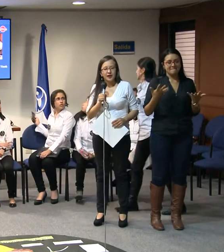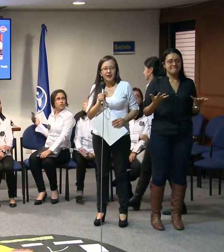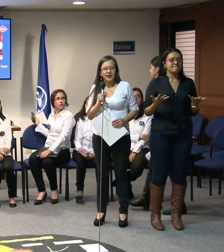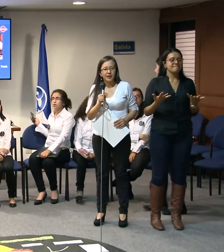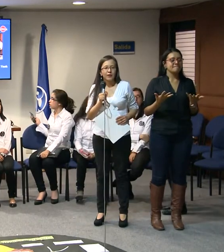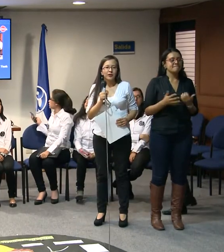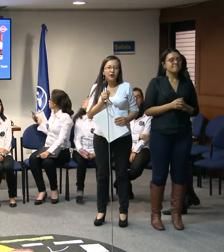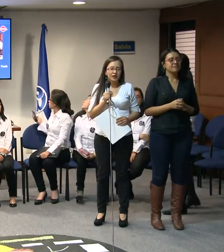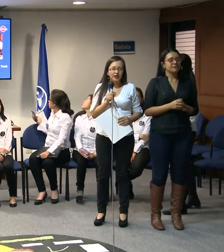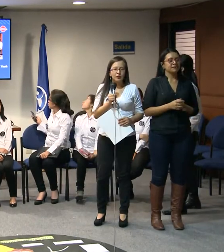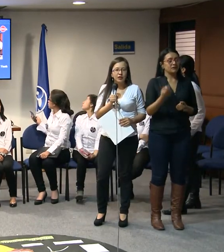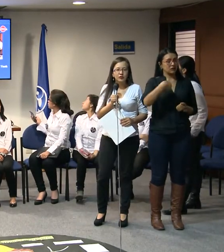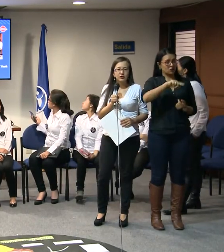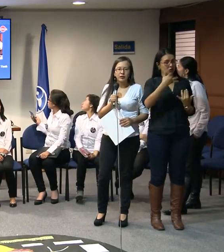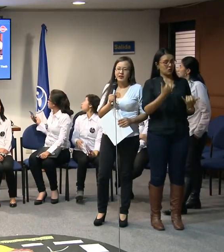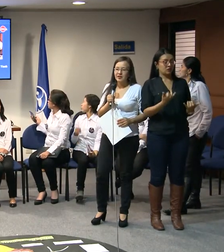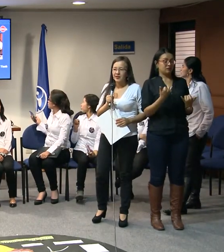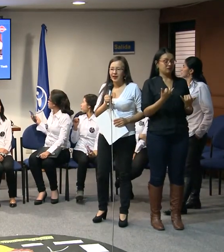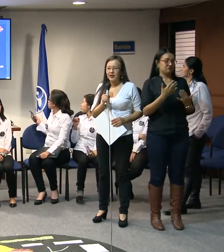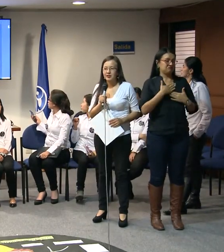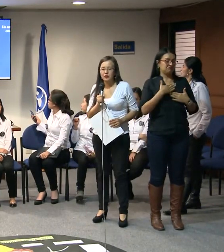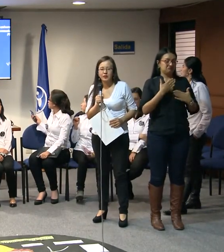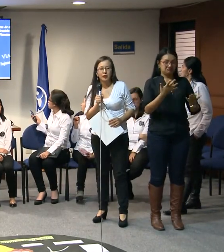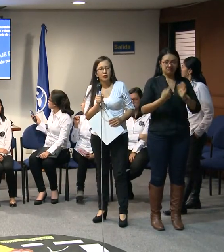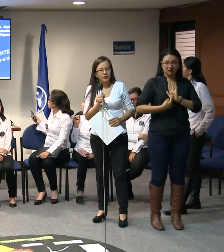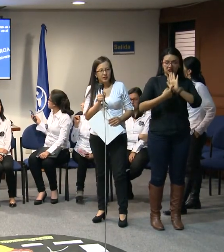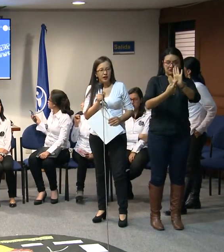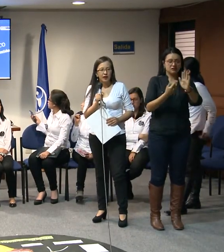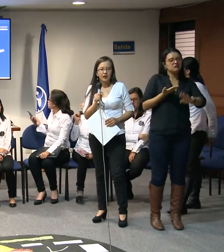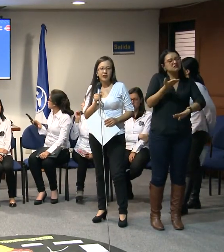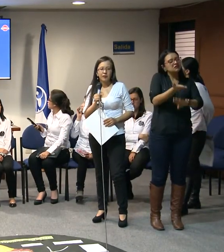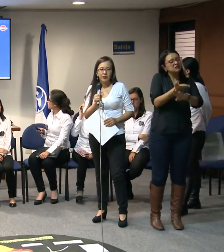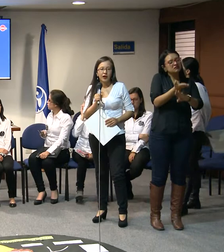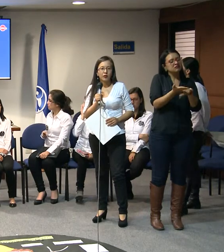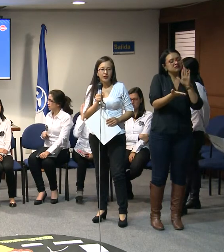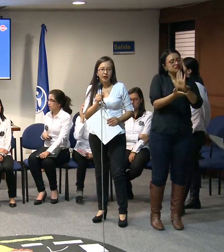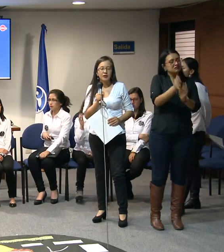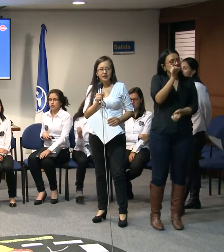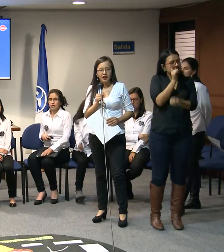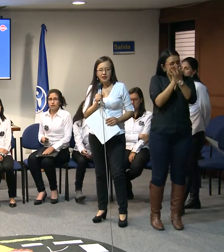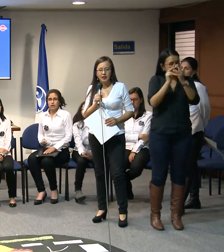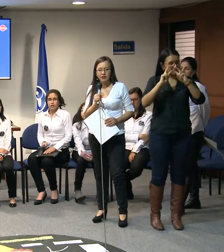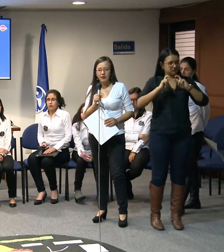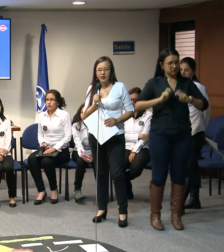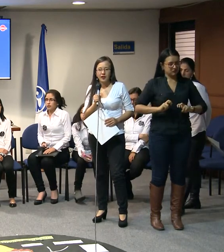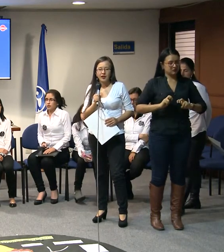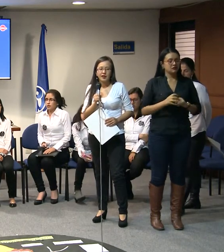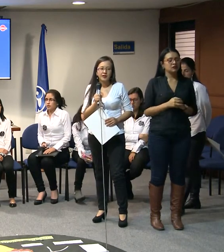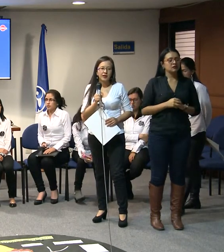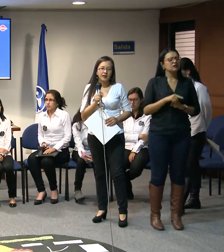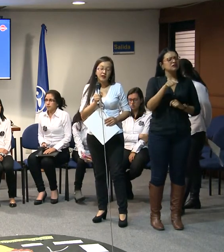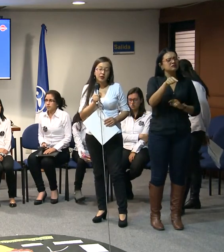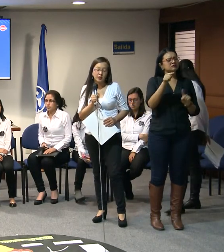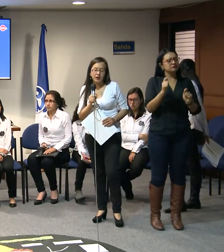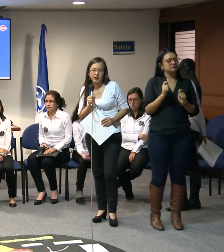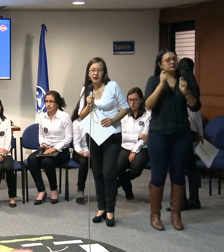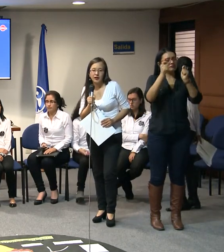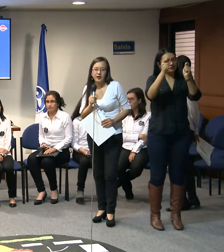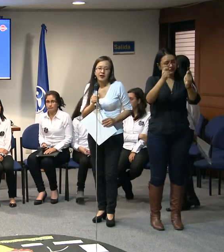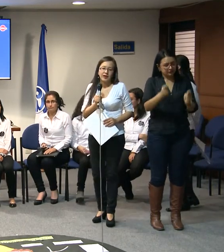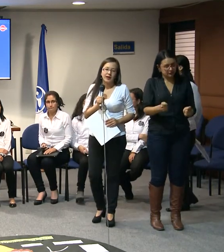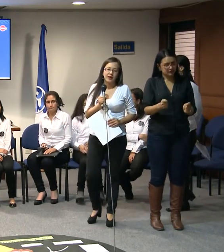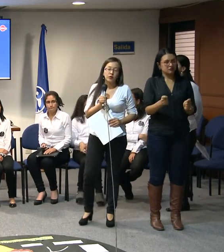Nosotros hoy tenemos el gusto de presentarles nuestra propuesta pedagógica investigativa que se